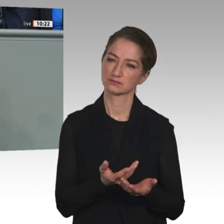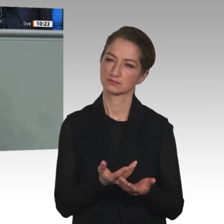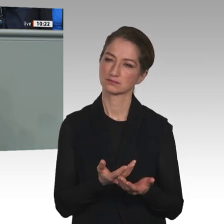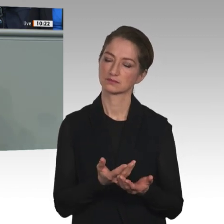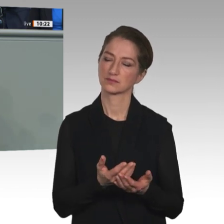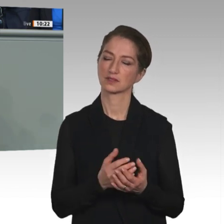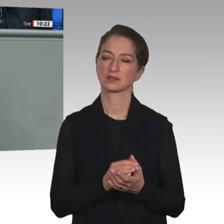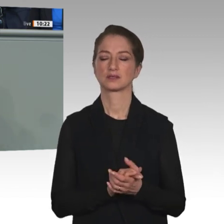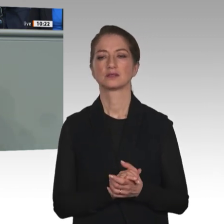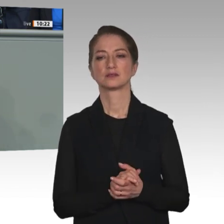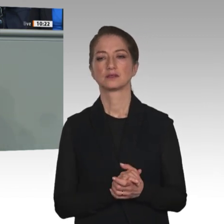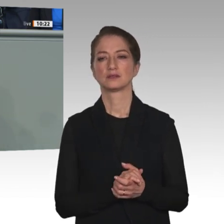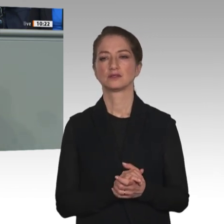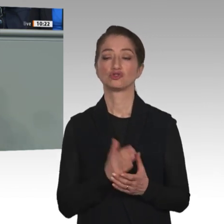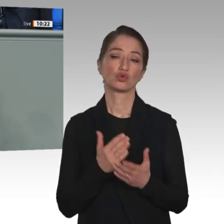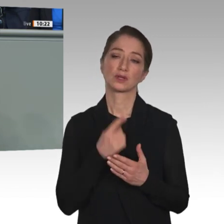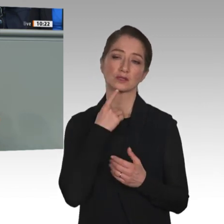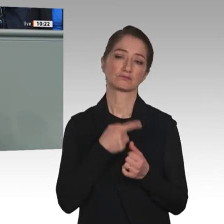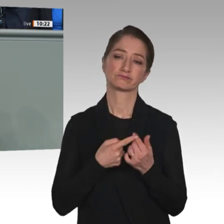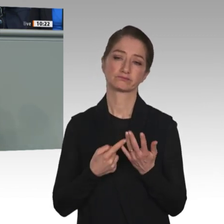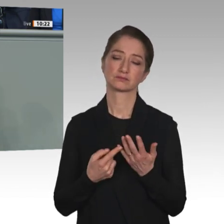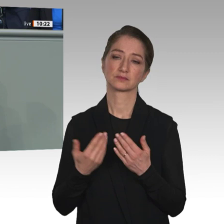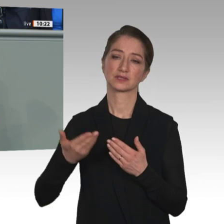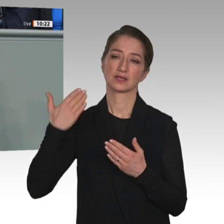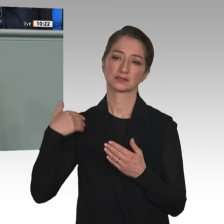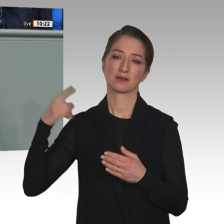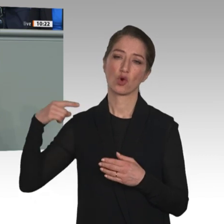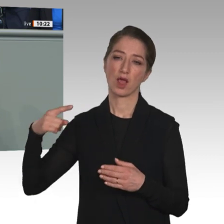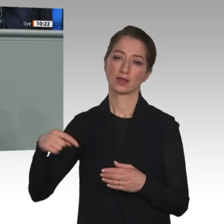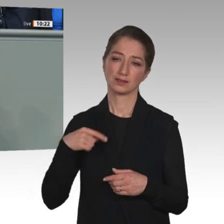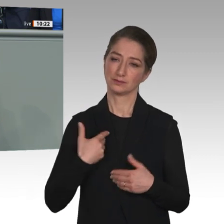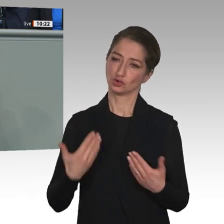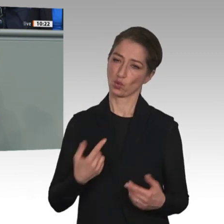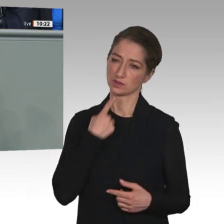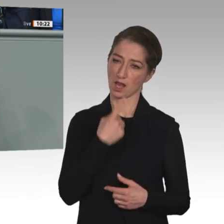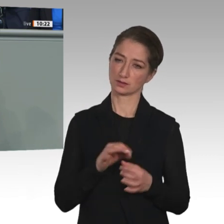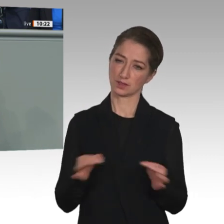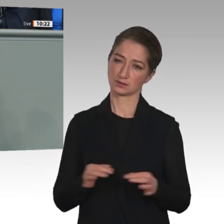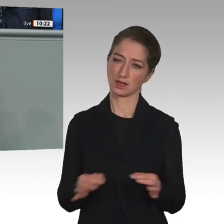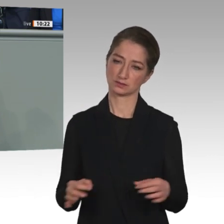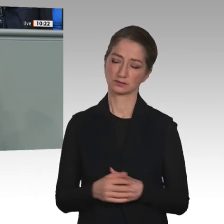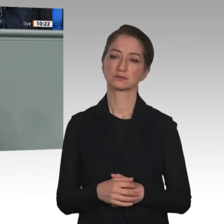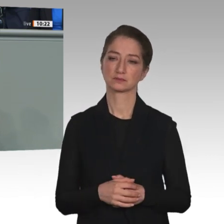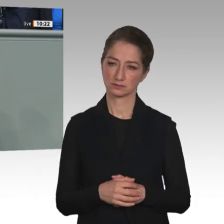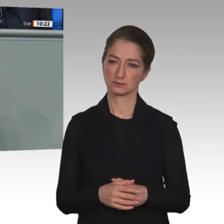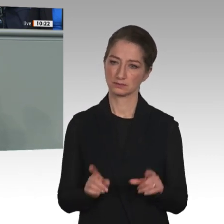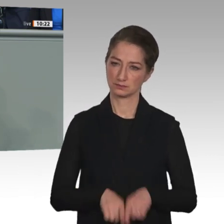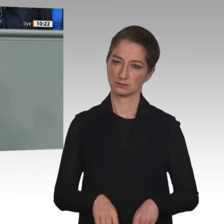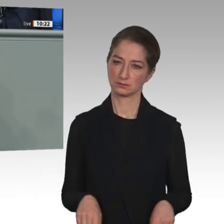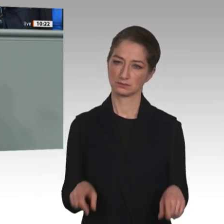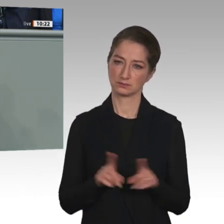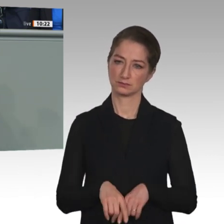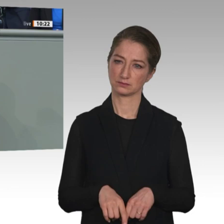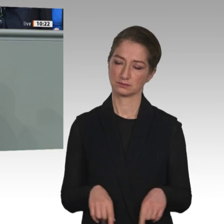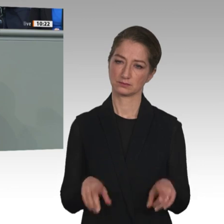wir in den letzten Monaten diese Sätze hier im Deutschen Bundestag sagen. Und in der Tat, es ist richtig, dass die